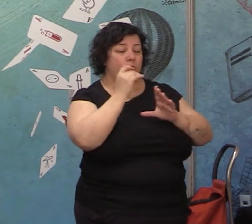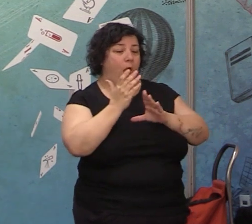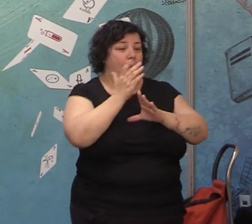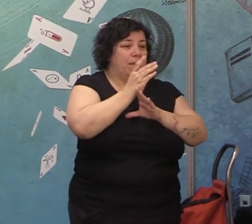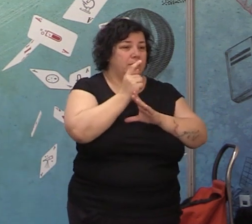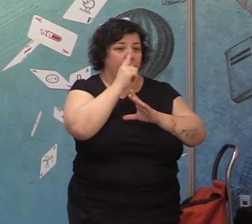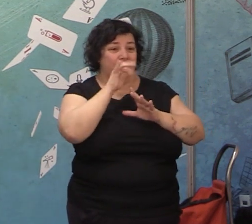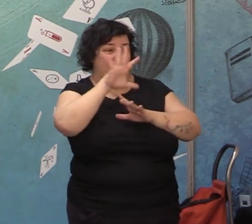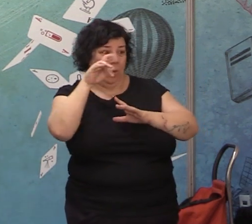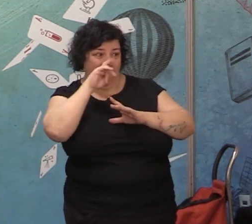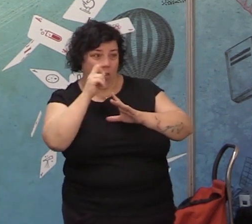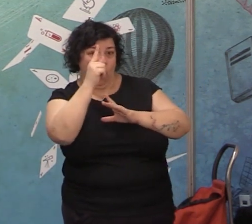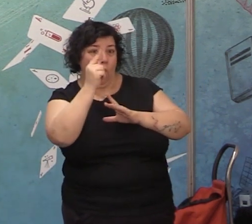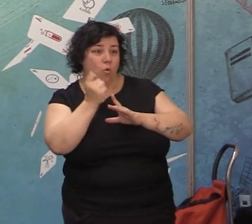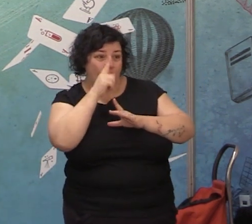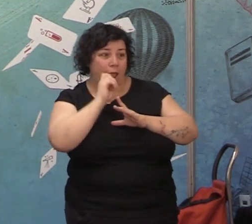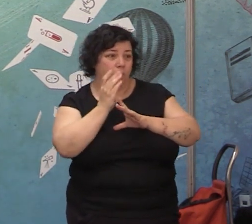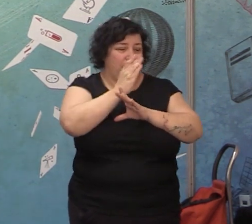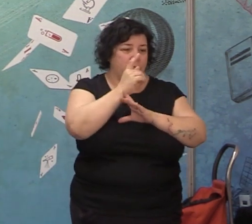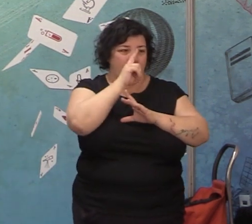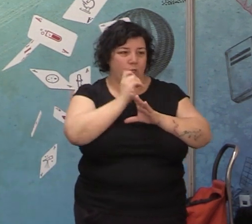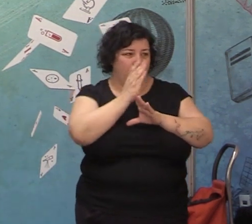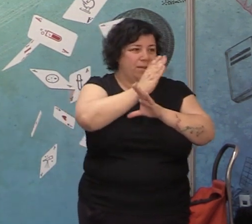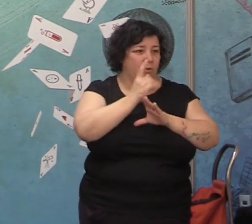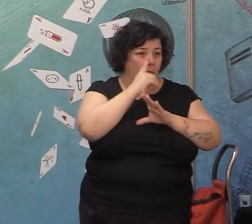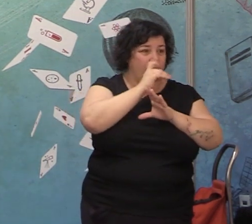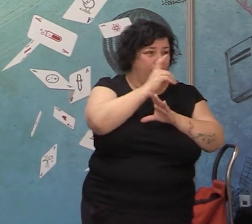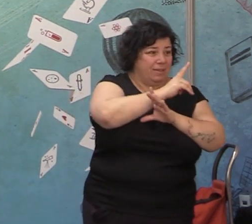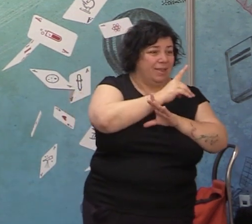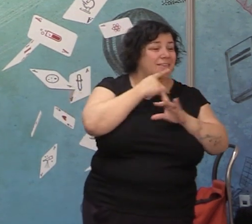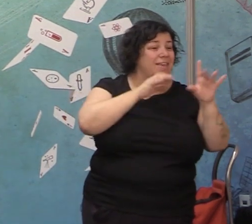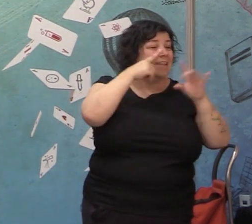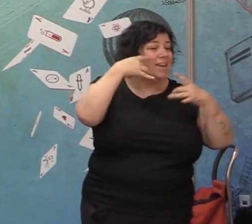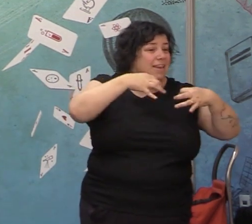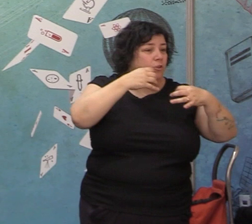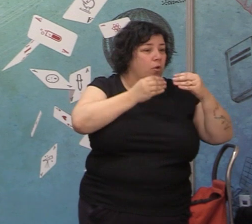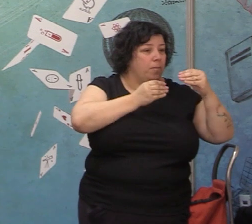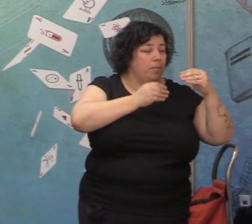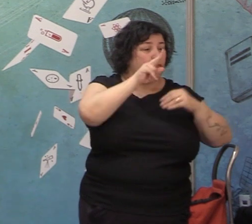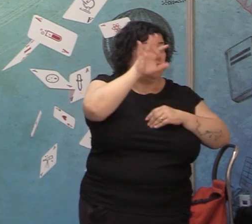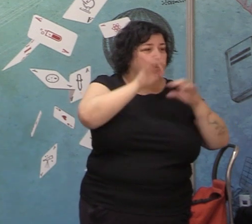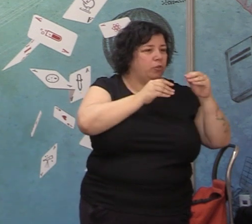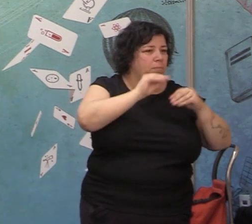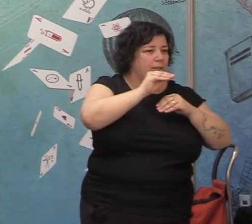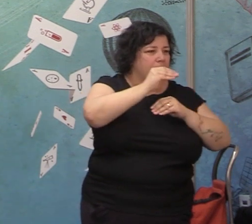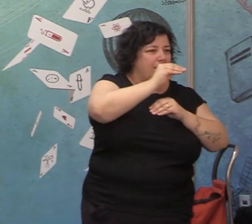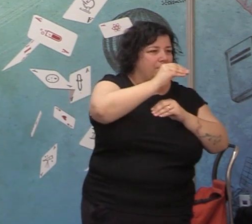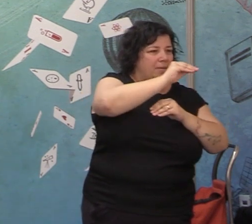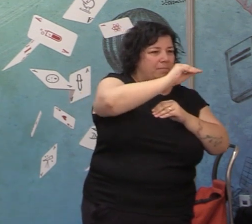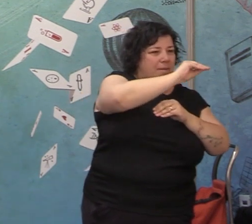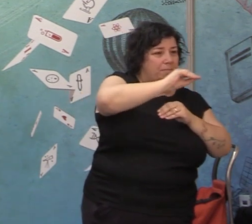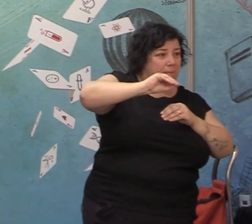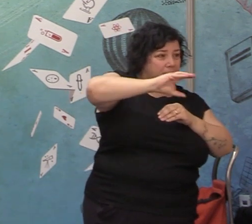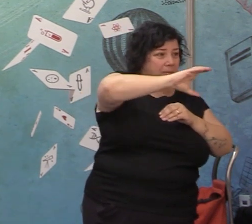los 50 la menopausia, nuestro riesgo cardiovascular aumenta el 2%. O